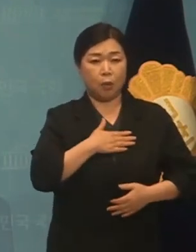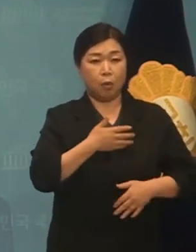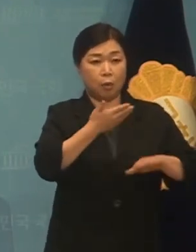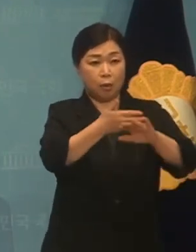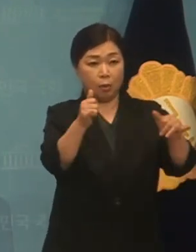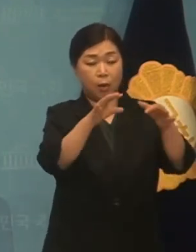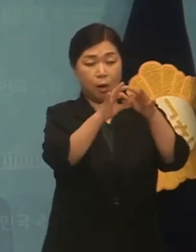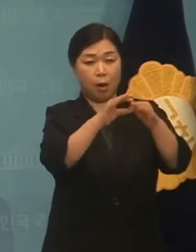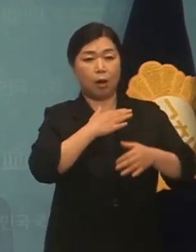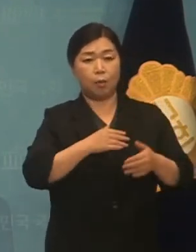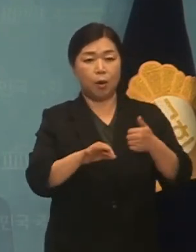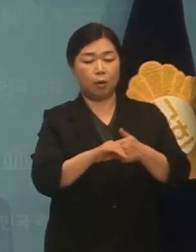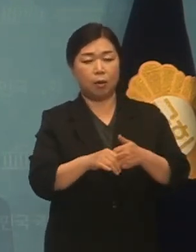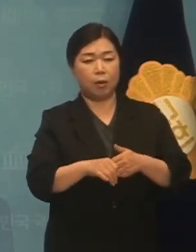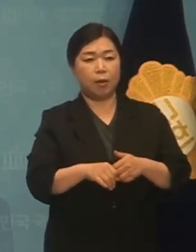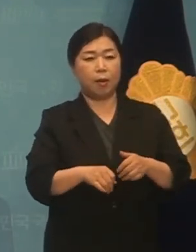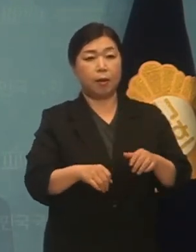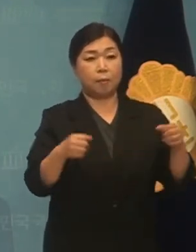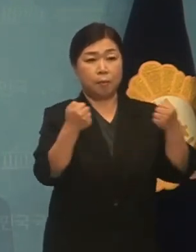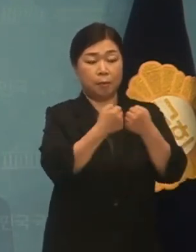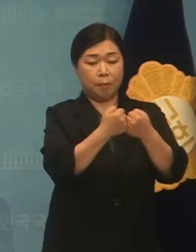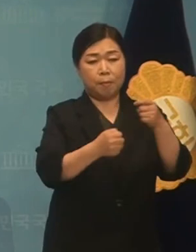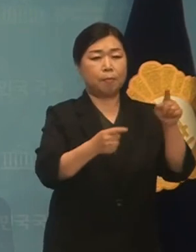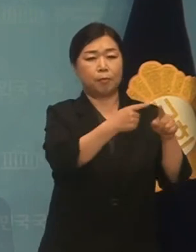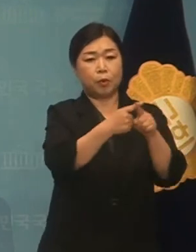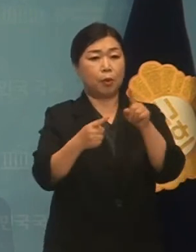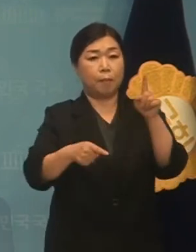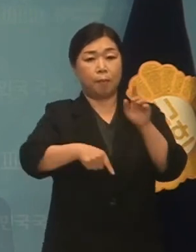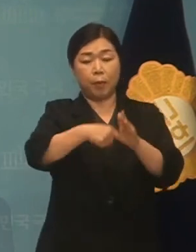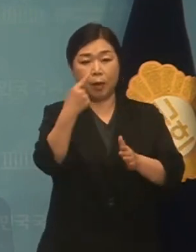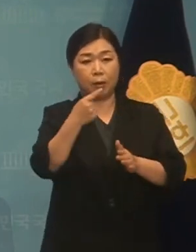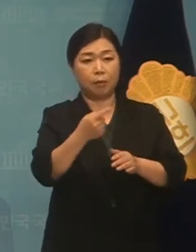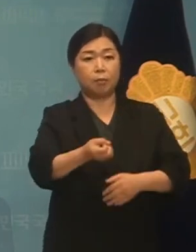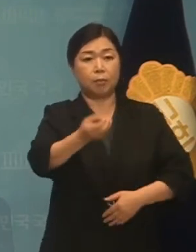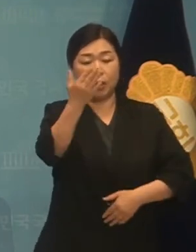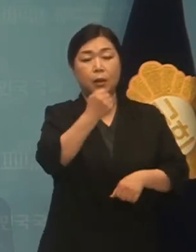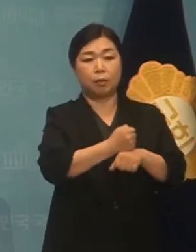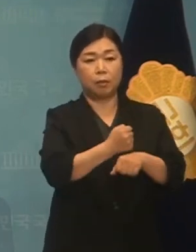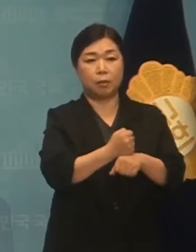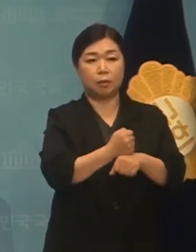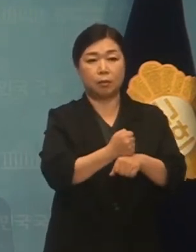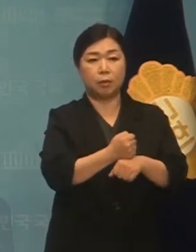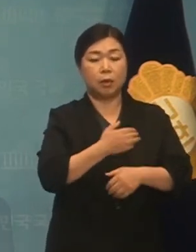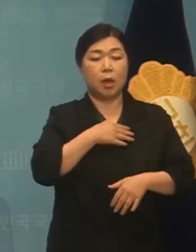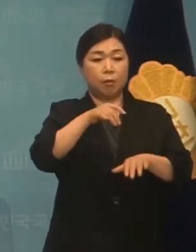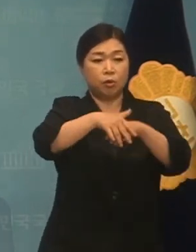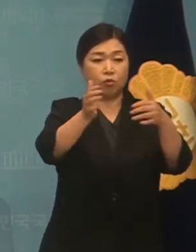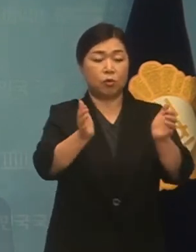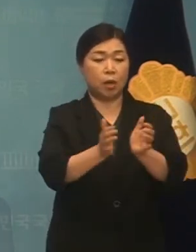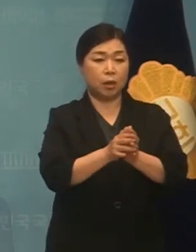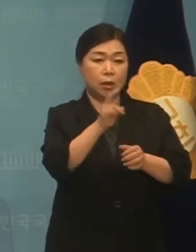백전 백선입니다. 저 조경태 민주당에서 20년 넘게